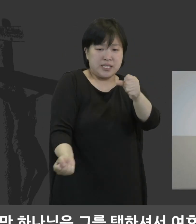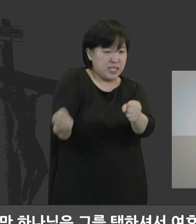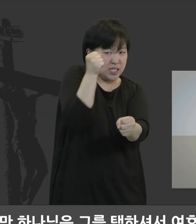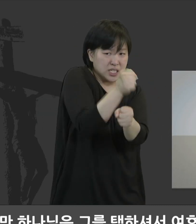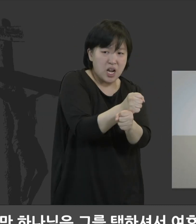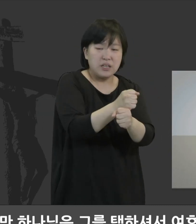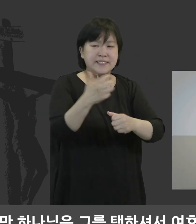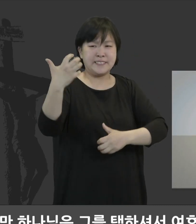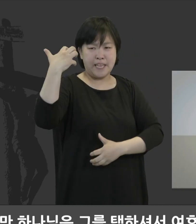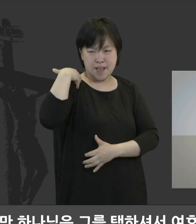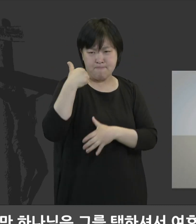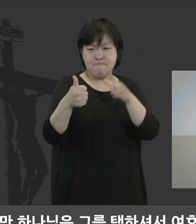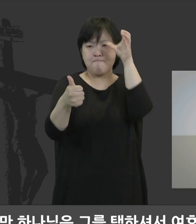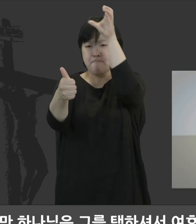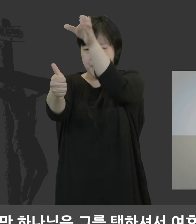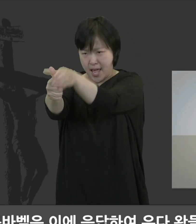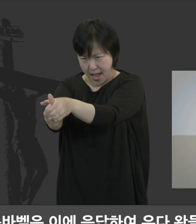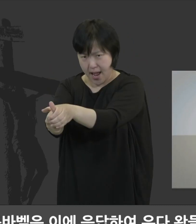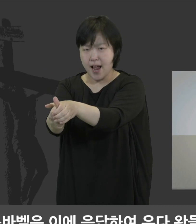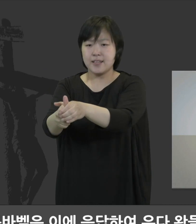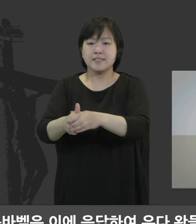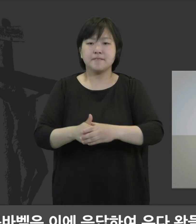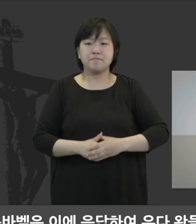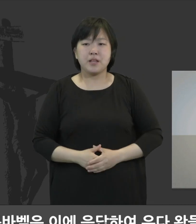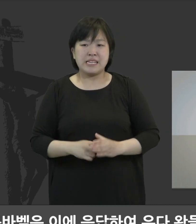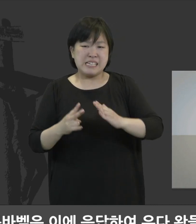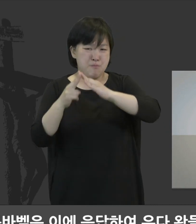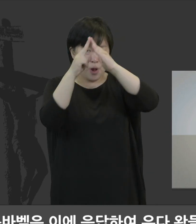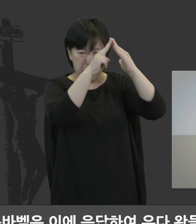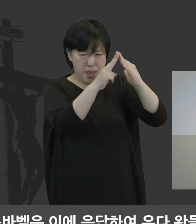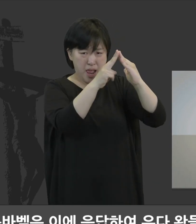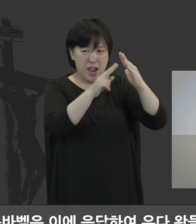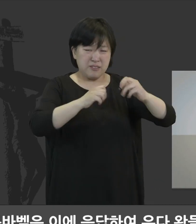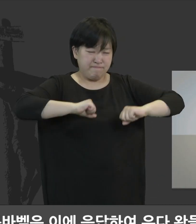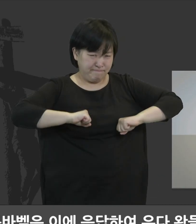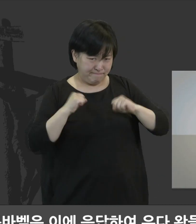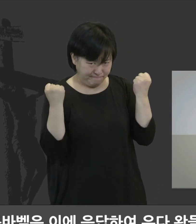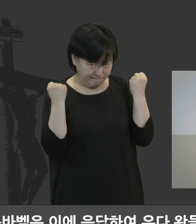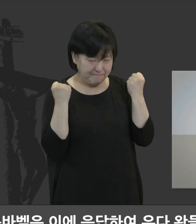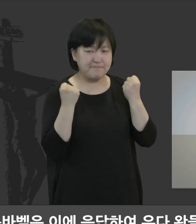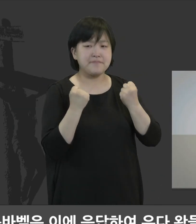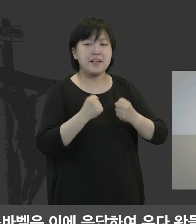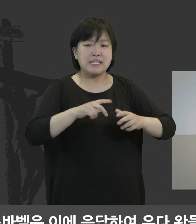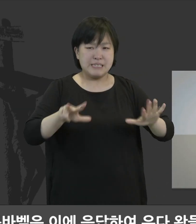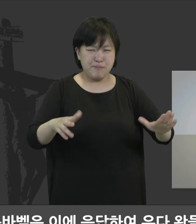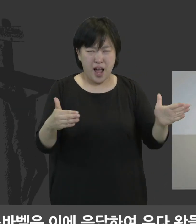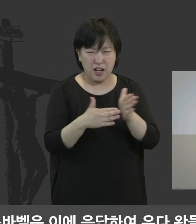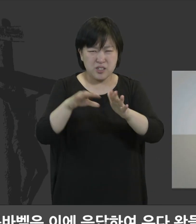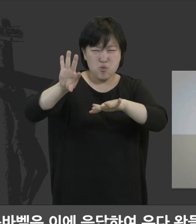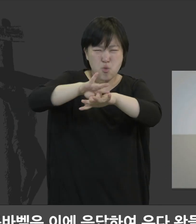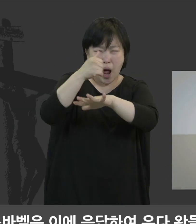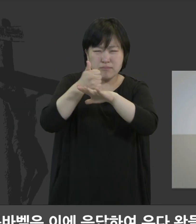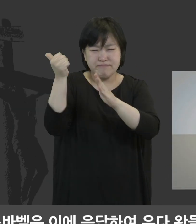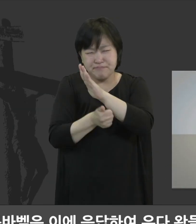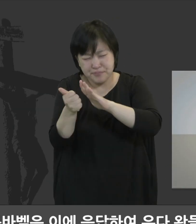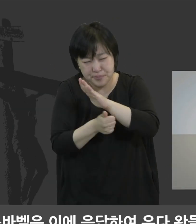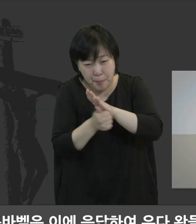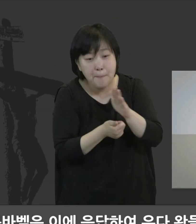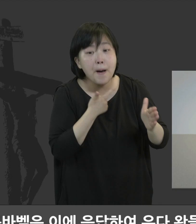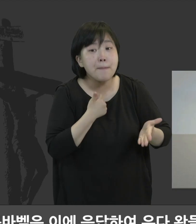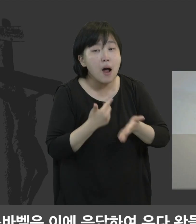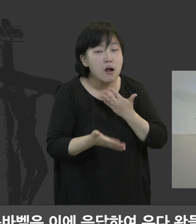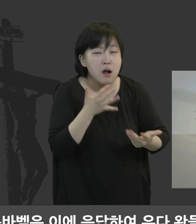중요한 사명을 부여하셨습니다. 스룹바벨은 이에 응답하여 유다 왕들이 실패했던 바로 그 일,